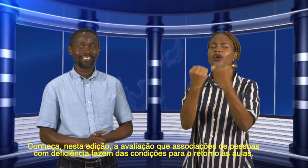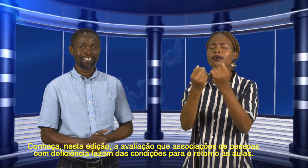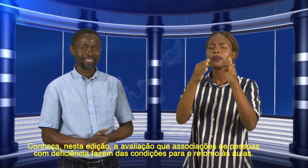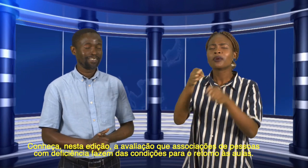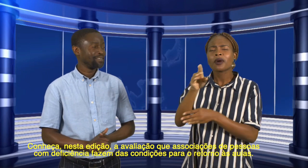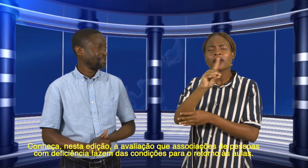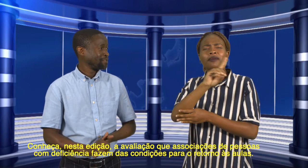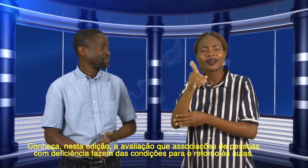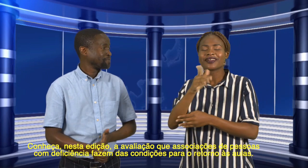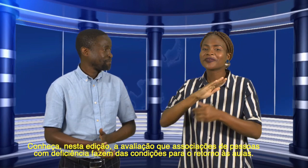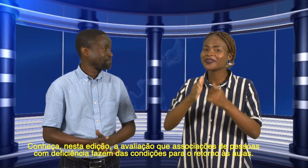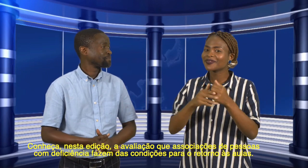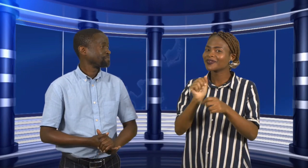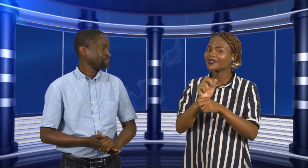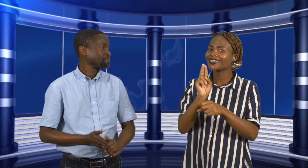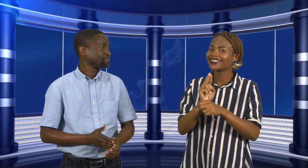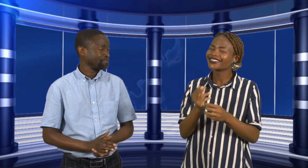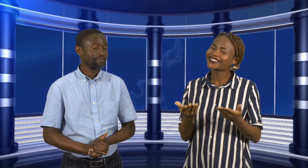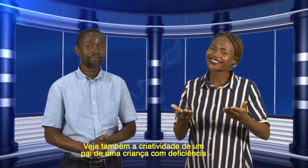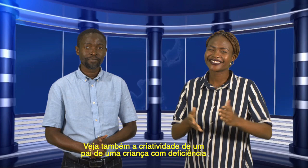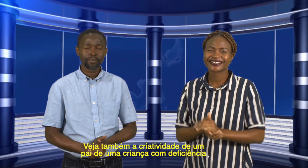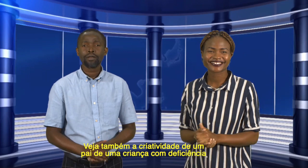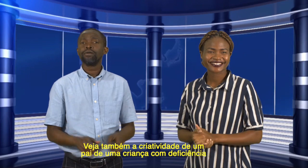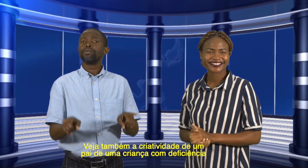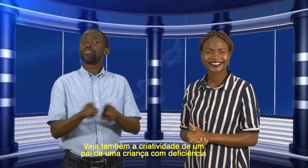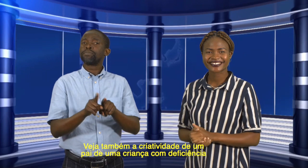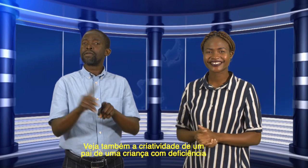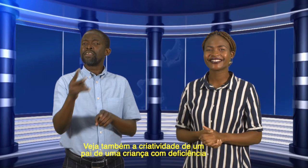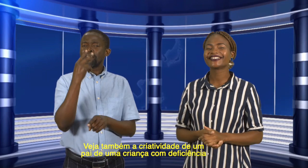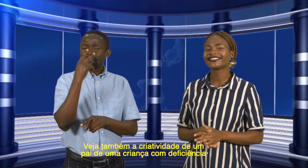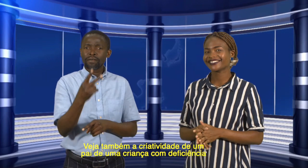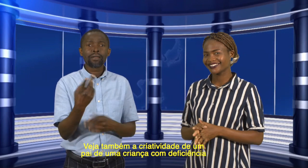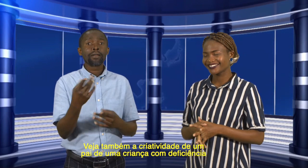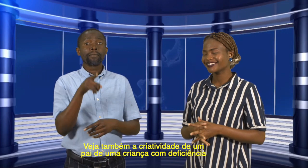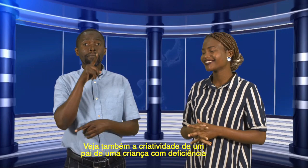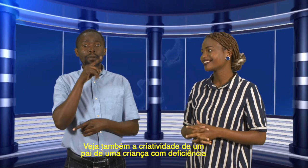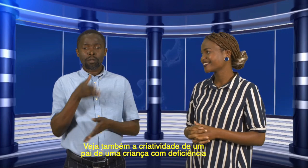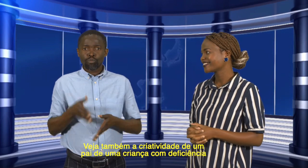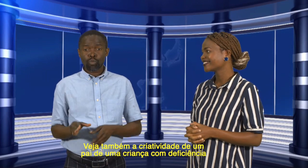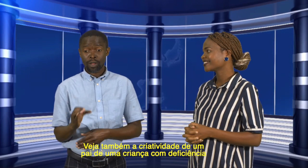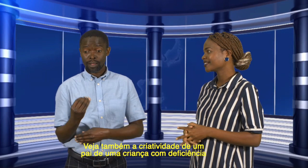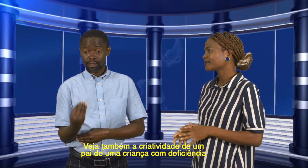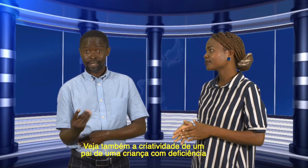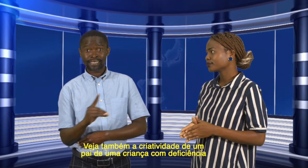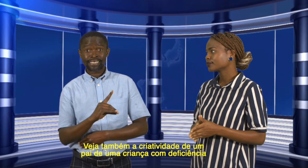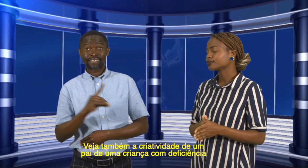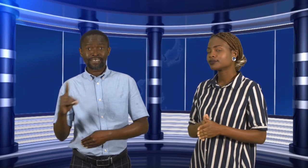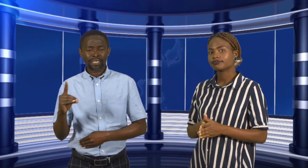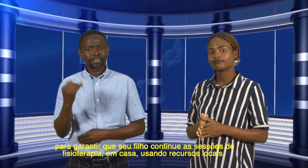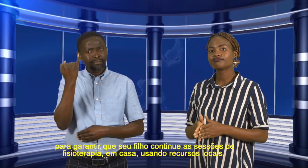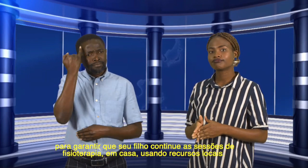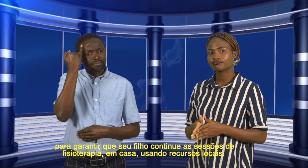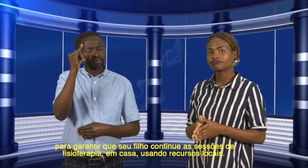fazem das condições para o retorno às aulas. Veja também a criatividade de um pai de uma criança com deficiência